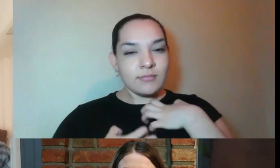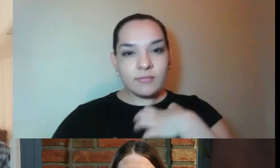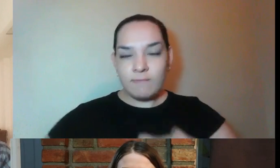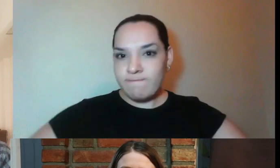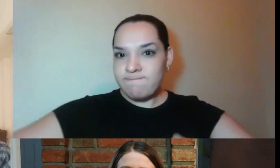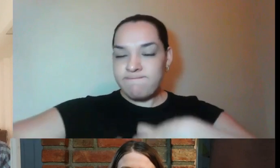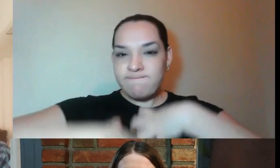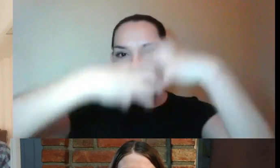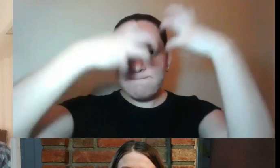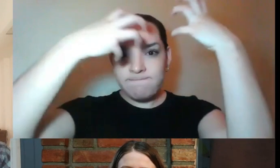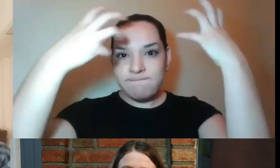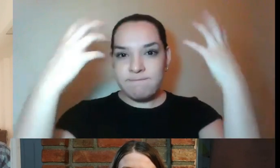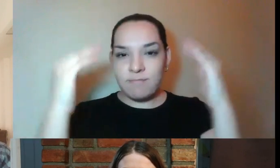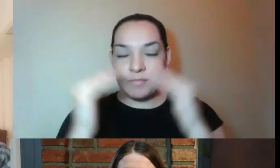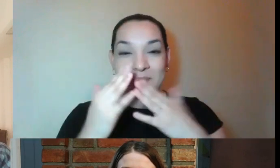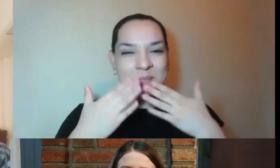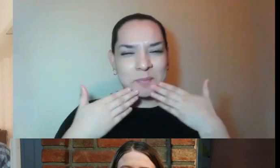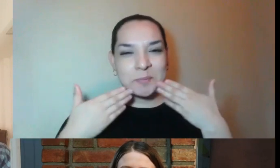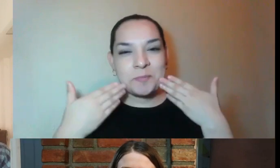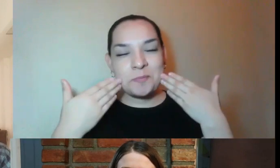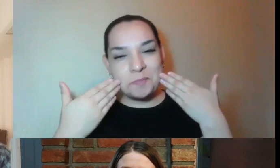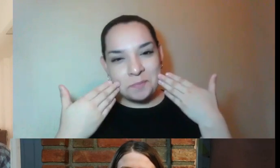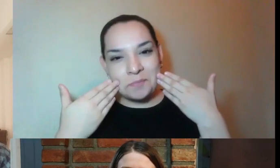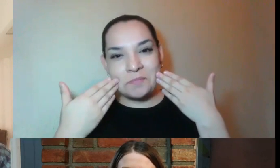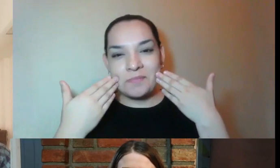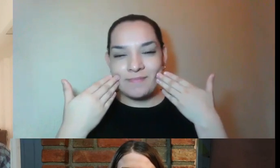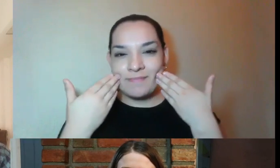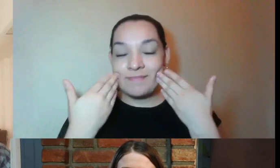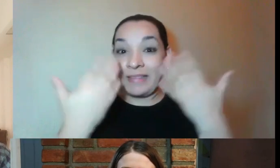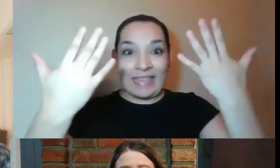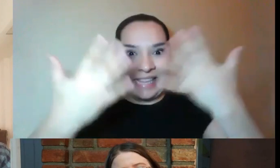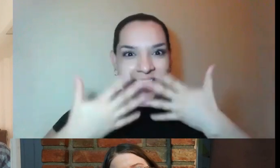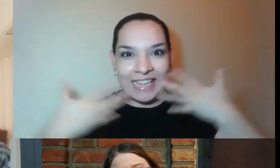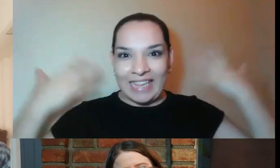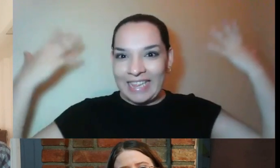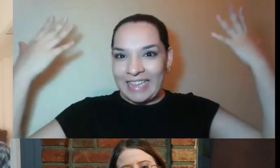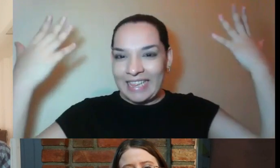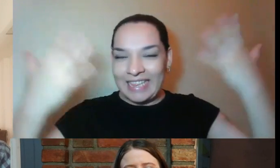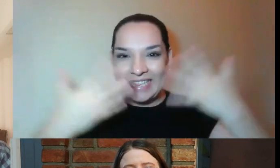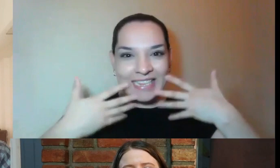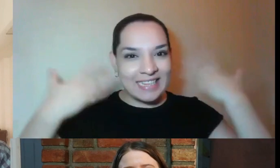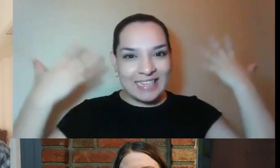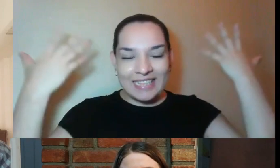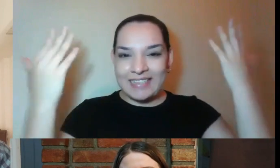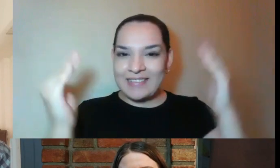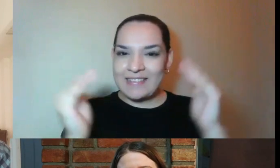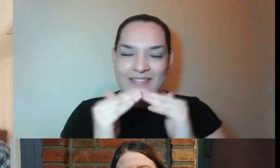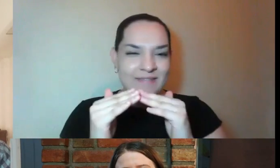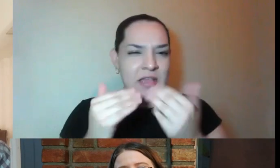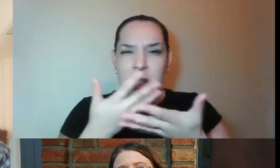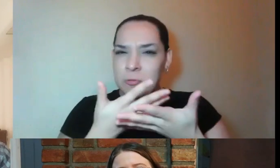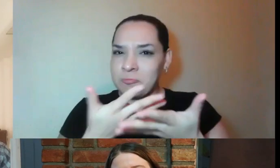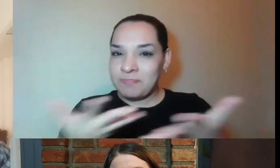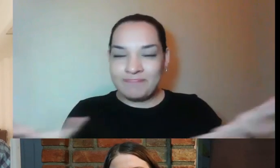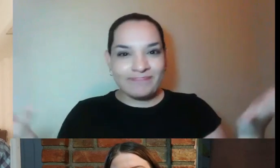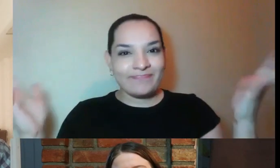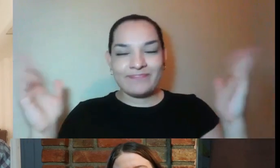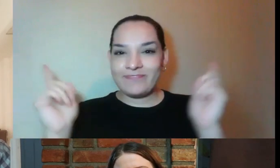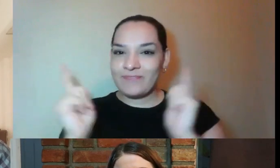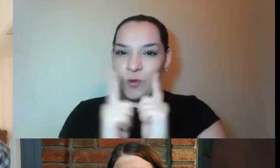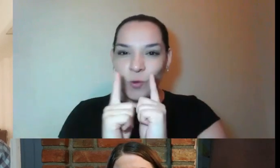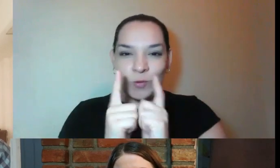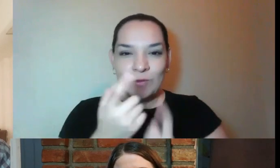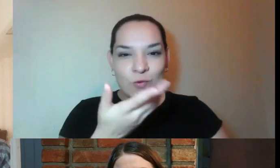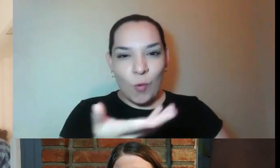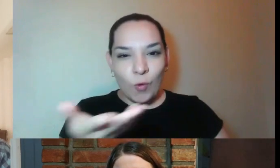malestar, de enojo, de alegrías, de felicidad, de